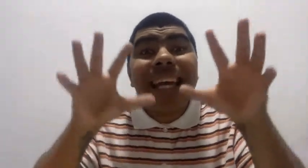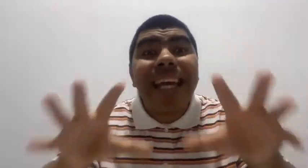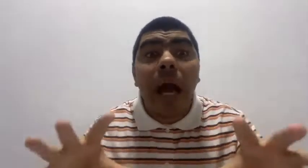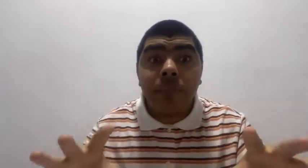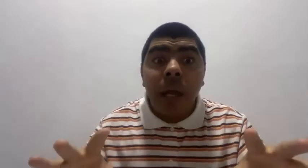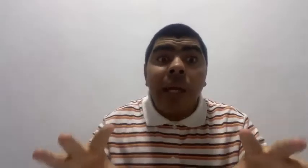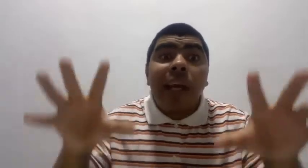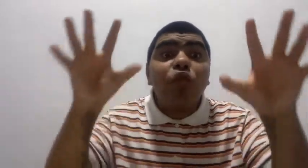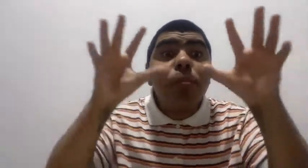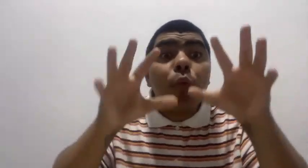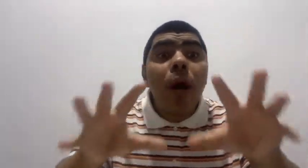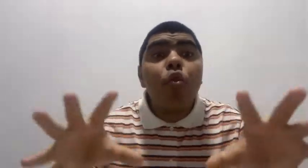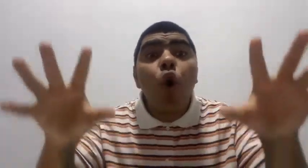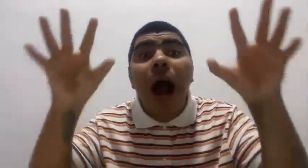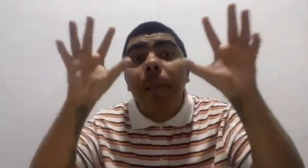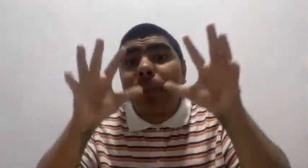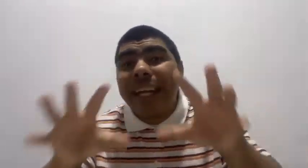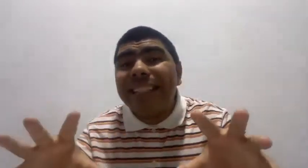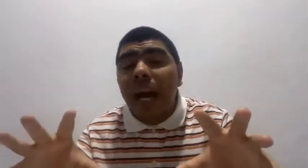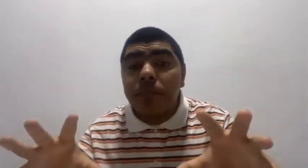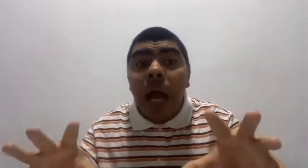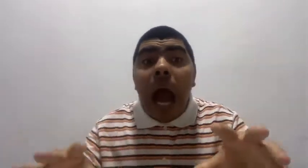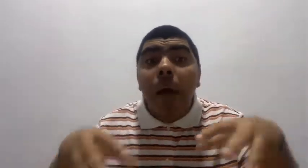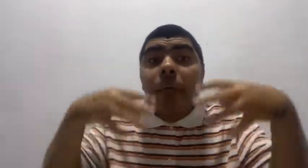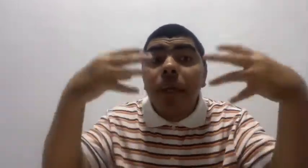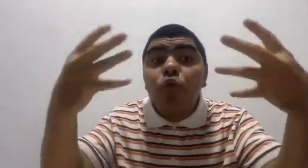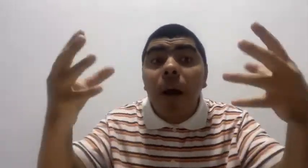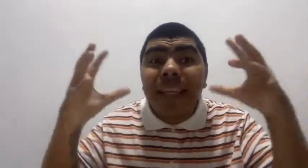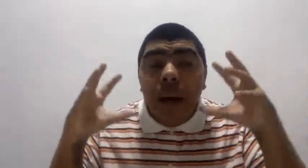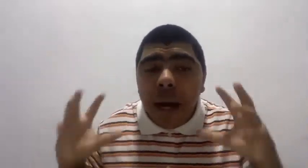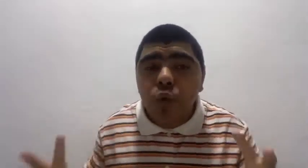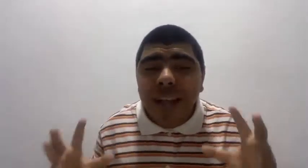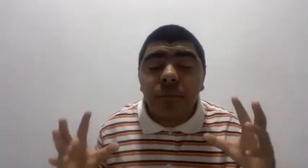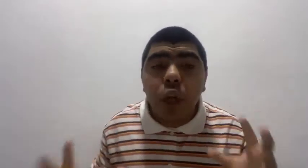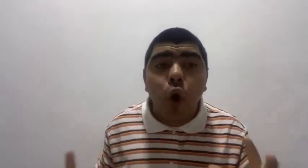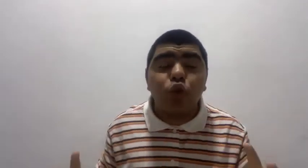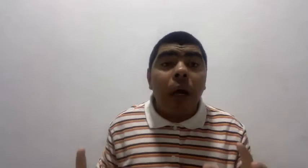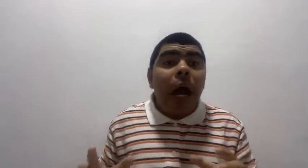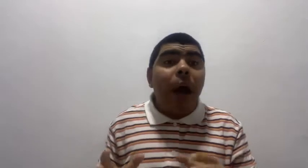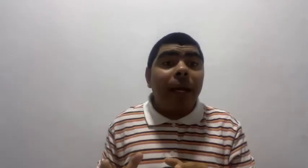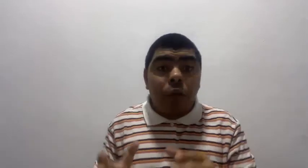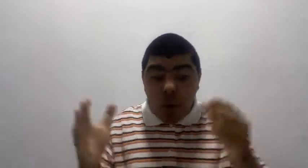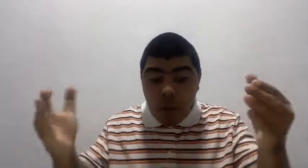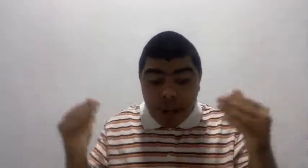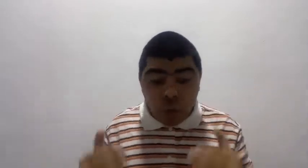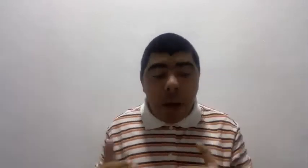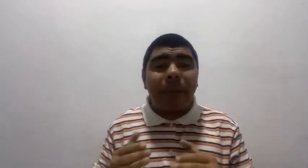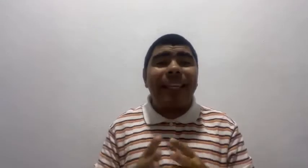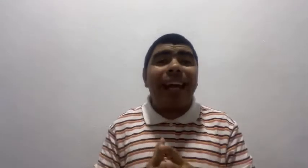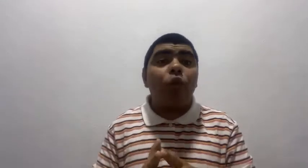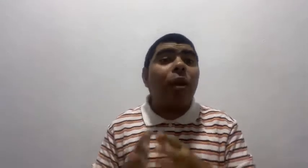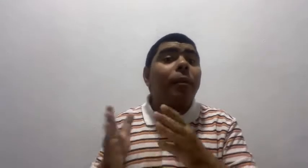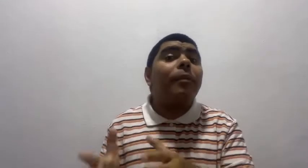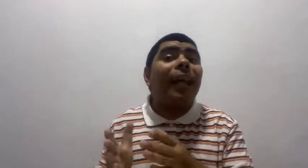anhela que su pueblo aprenda a vivir una vida madura en Dios. Amén. ¿Cómo madura, predicador? La Biblia